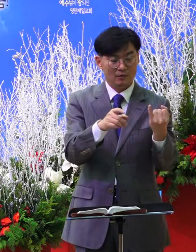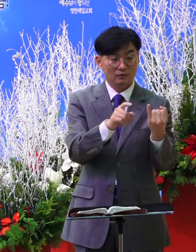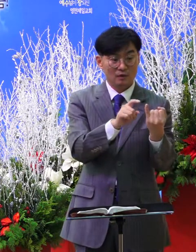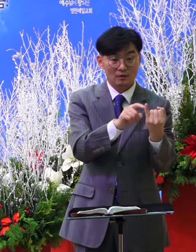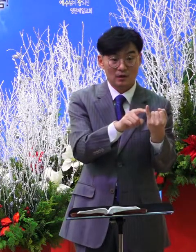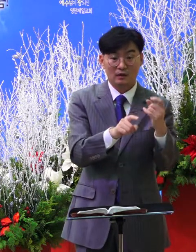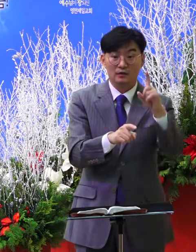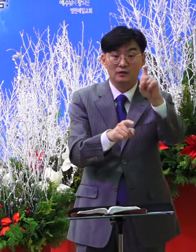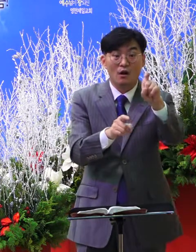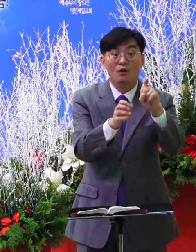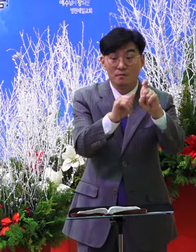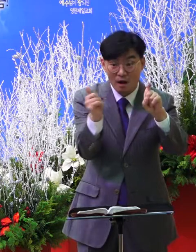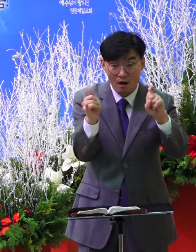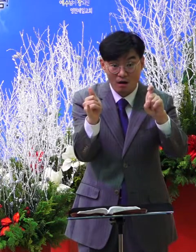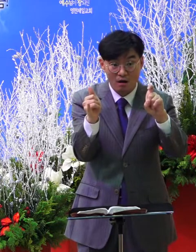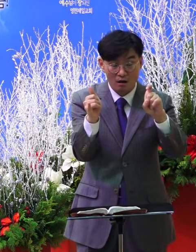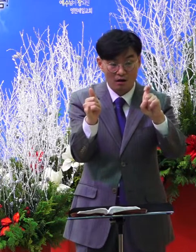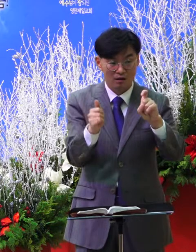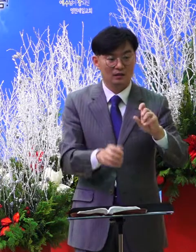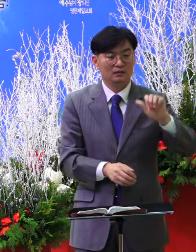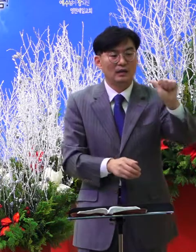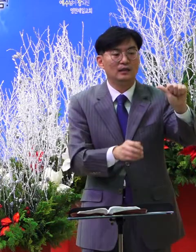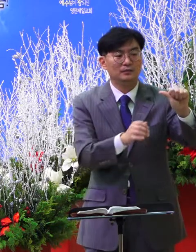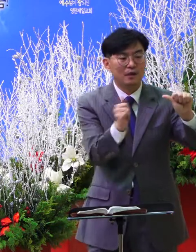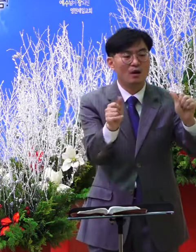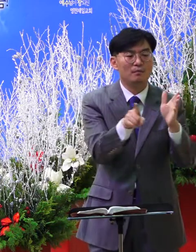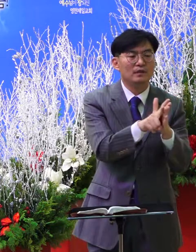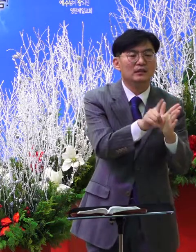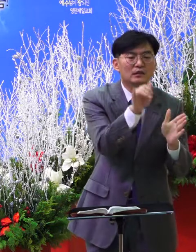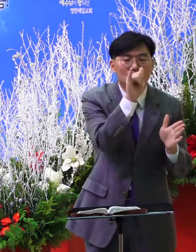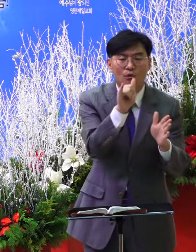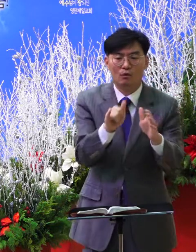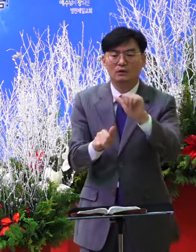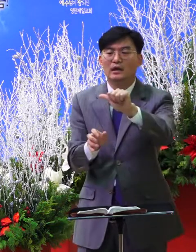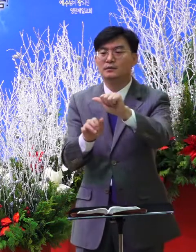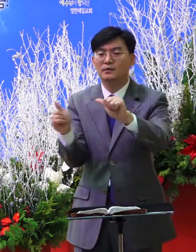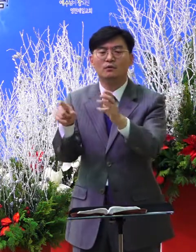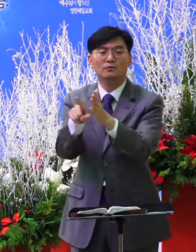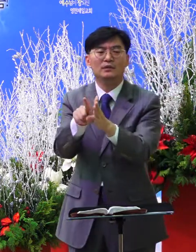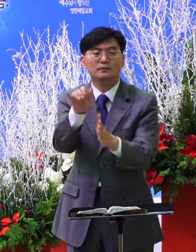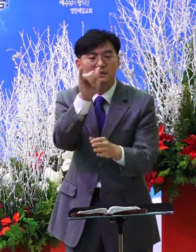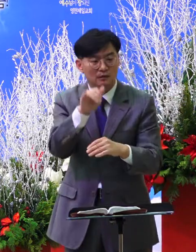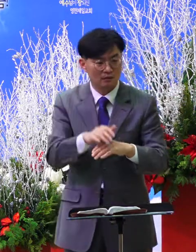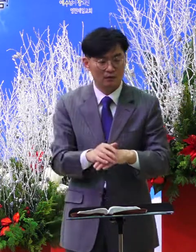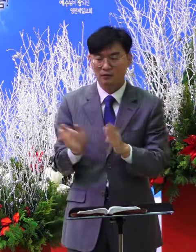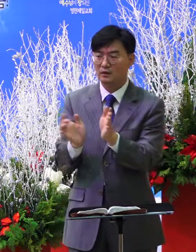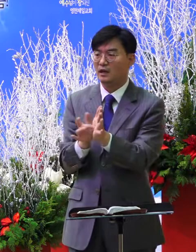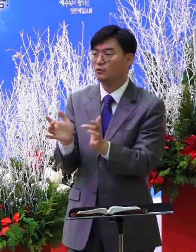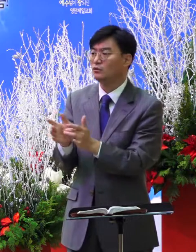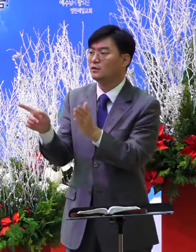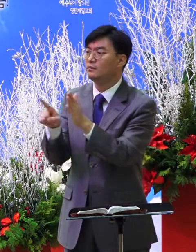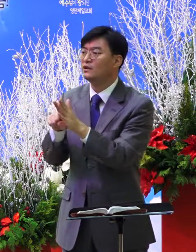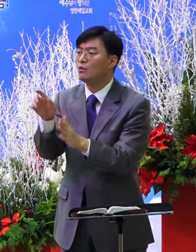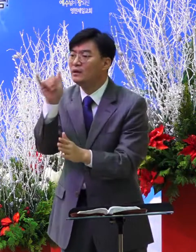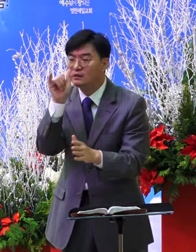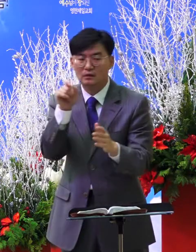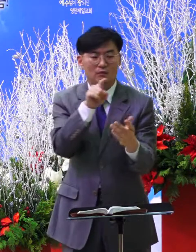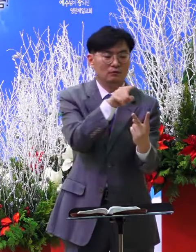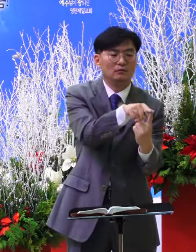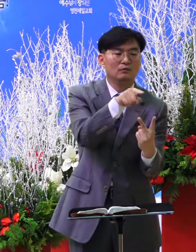기다렸습니다. 다시 말하면 세상에 종말이 있을 것을 알고 예수님의 재림도 믿고